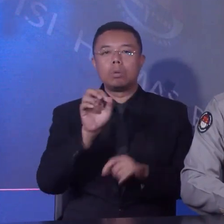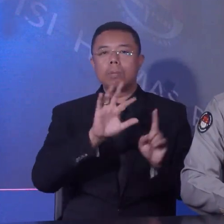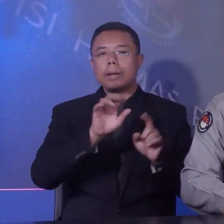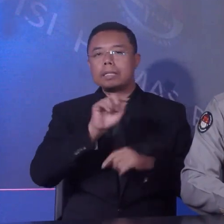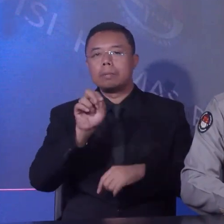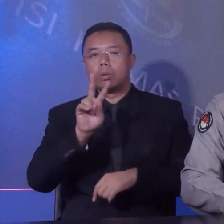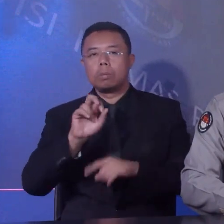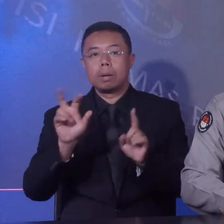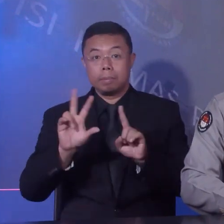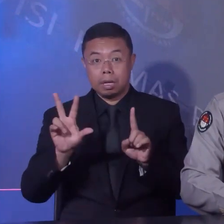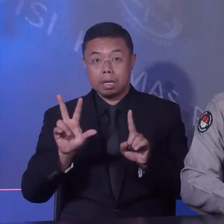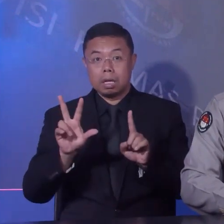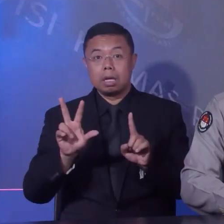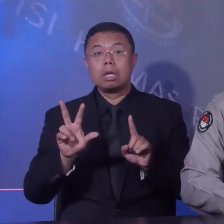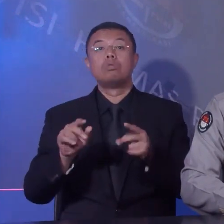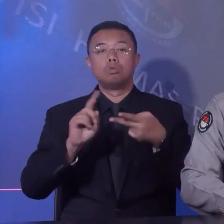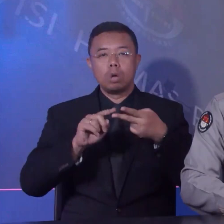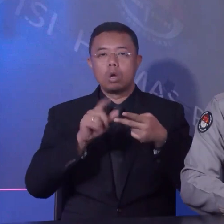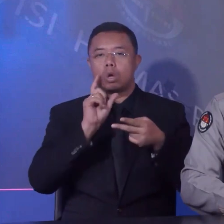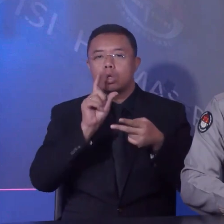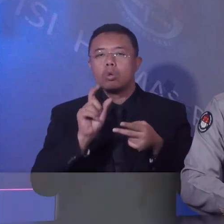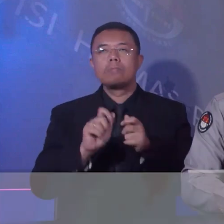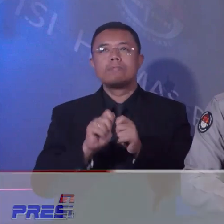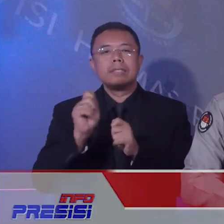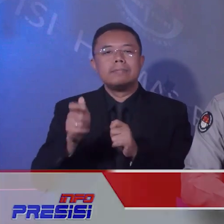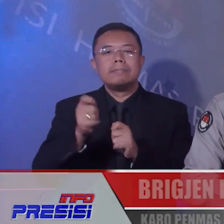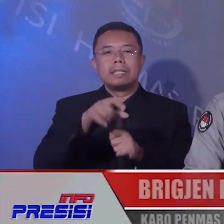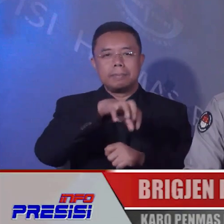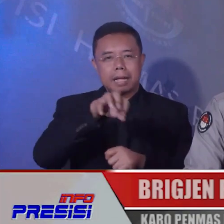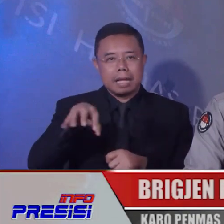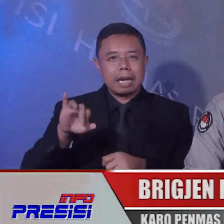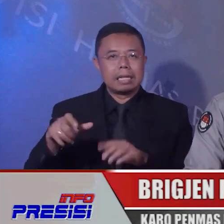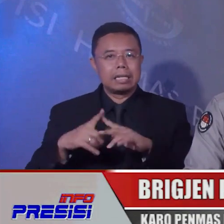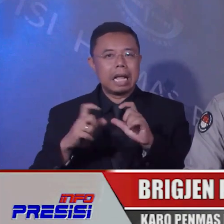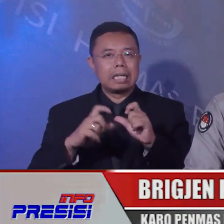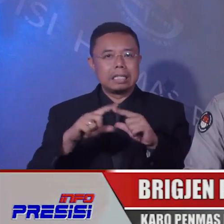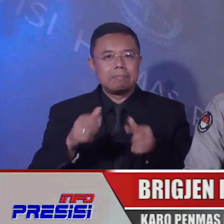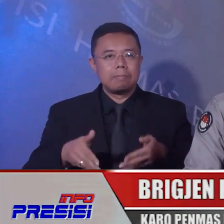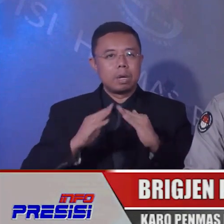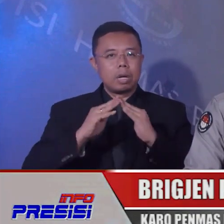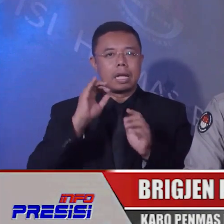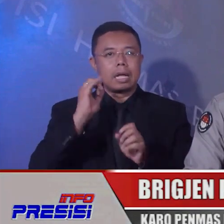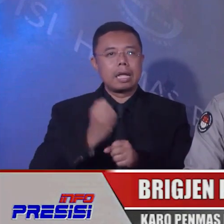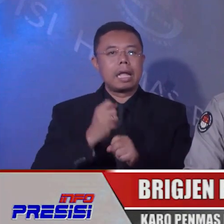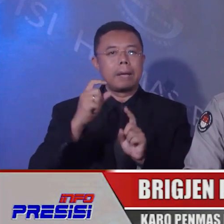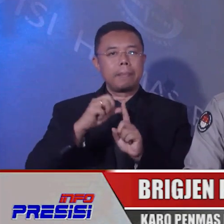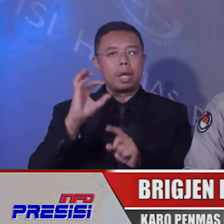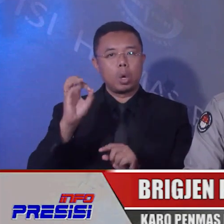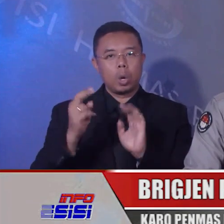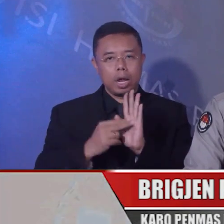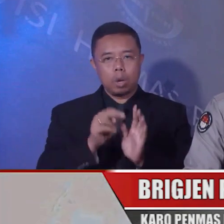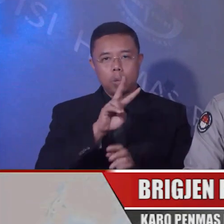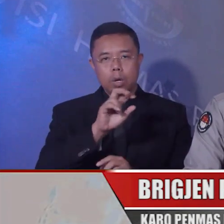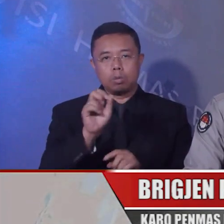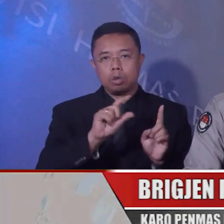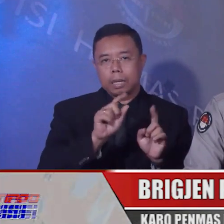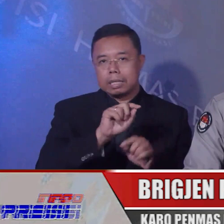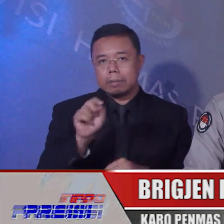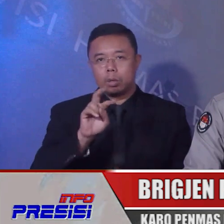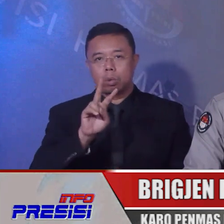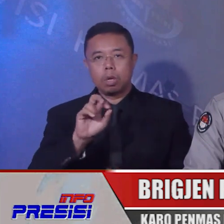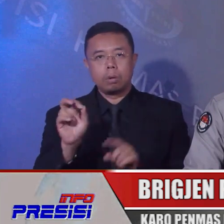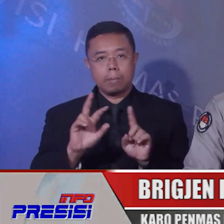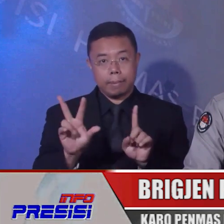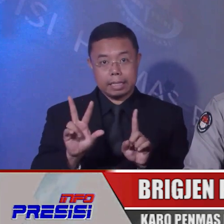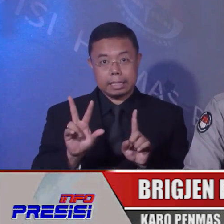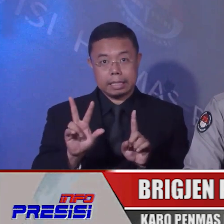dengan 2018 dan pengadaan barang dan jasa infrastruktur gpom 2017 sampai